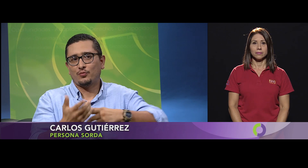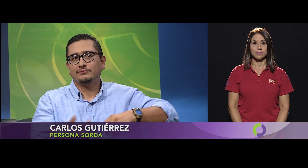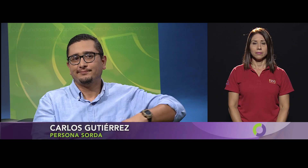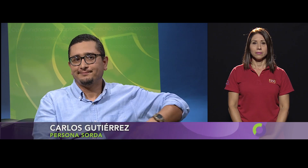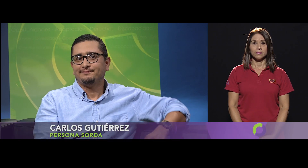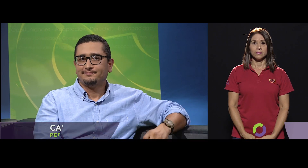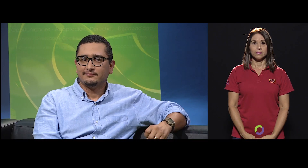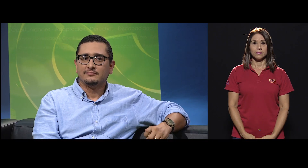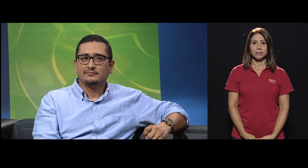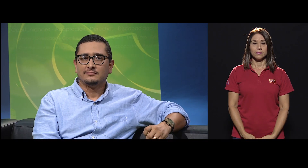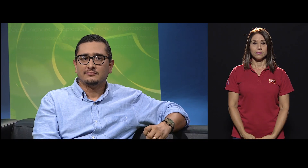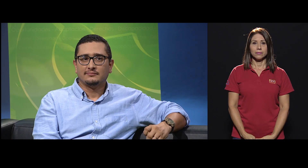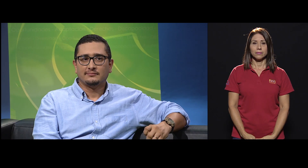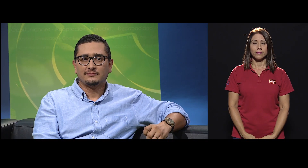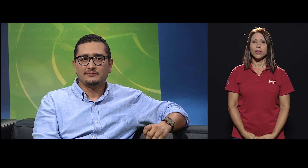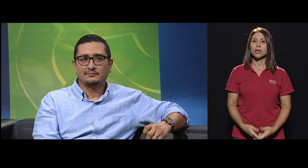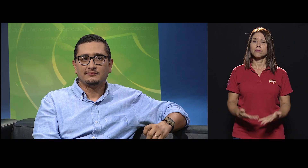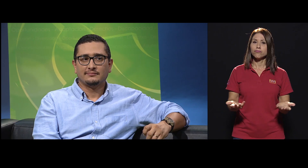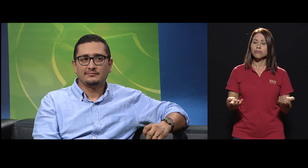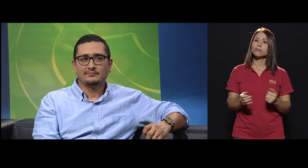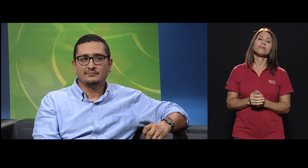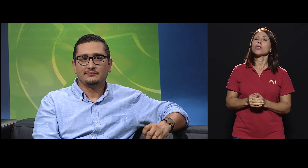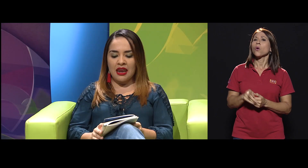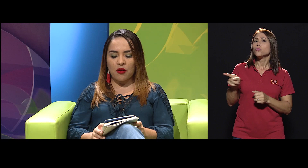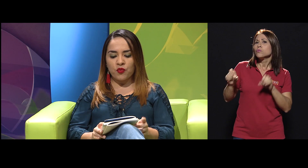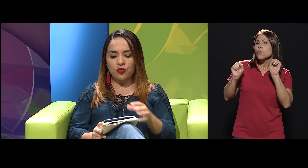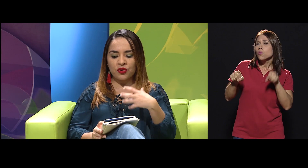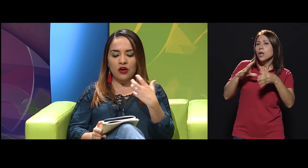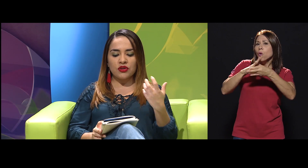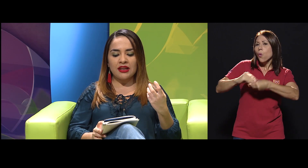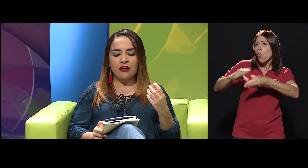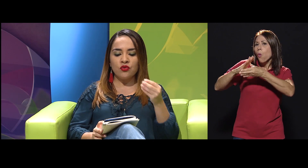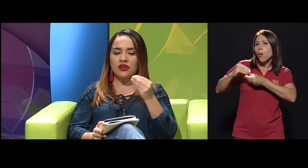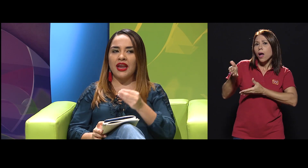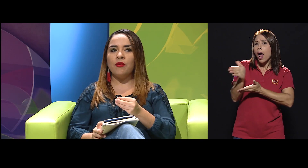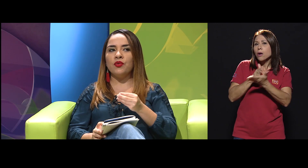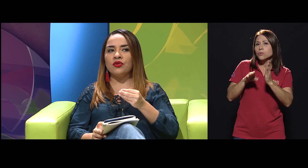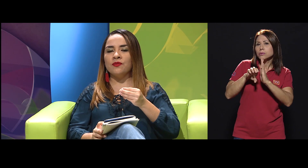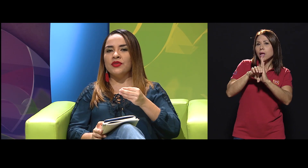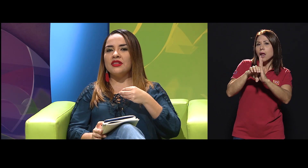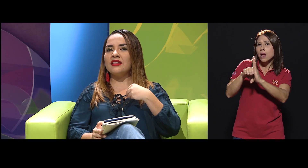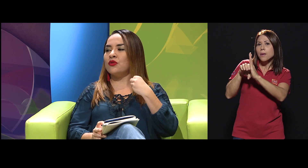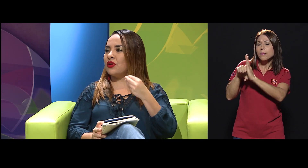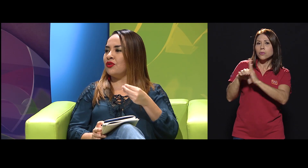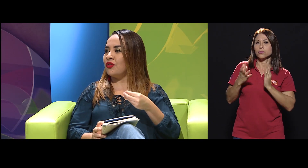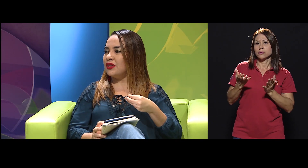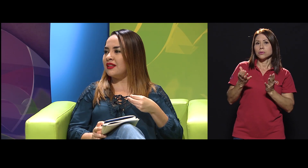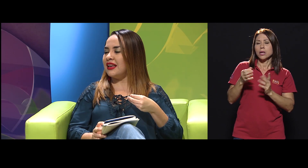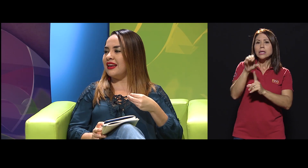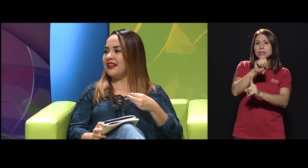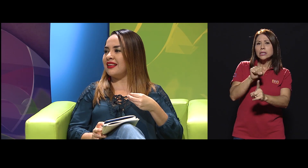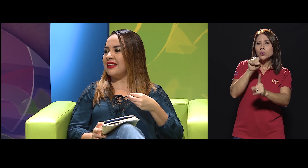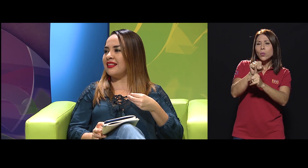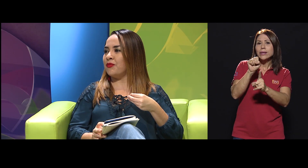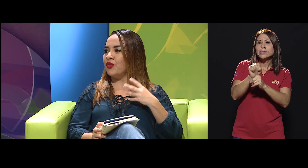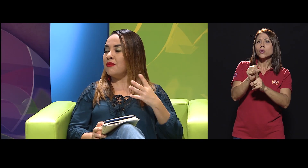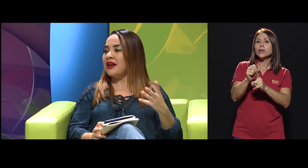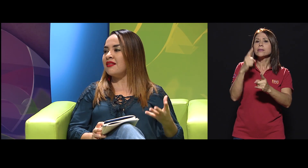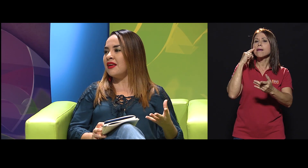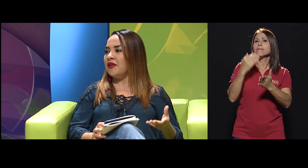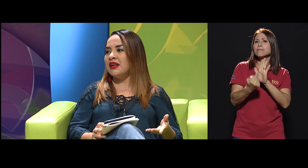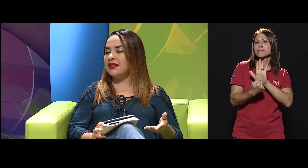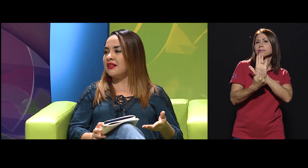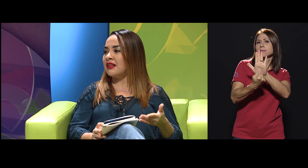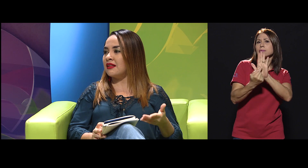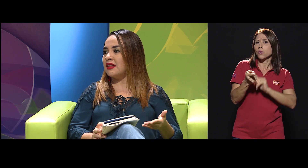subtítulos en los programas de televisión. ¿Nos podría contar de algunos ejemplos de situaciones en las que se pone